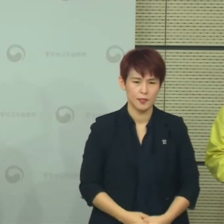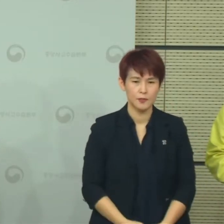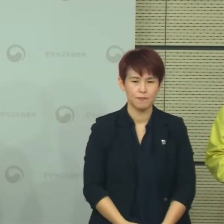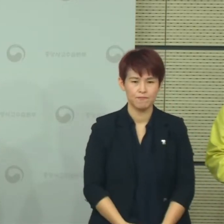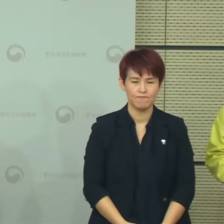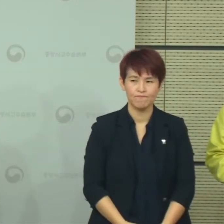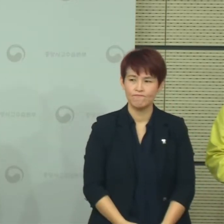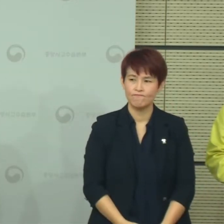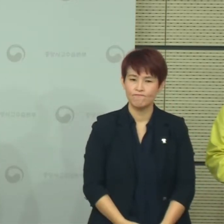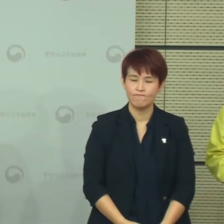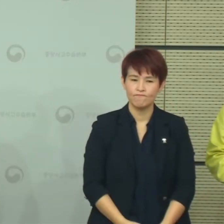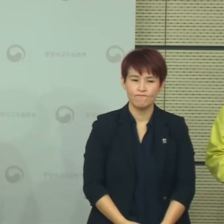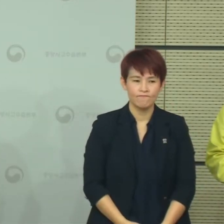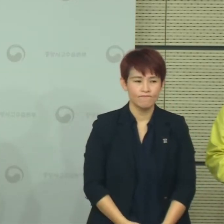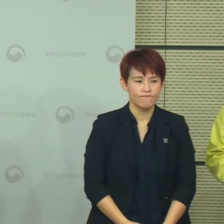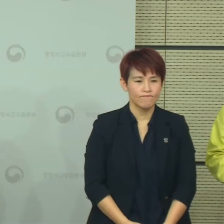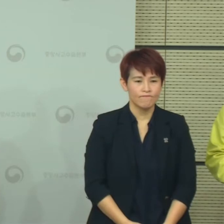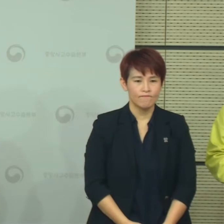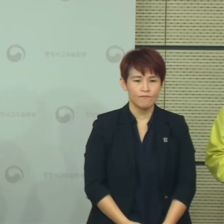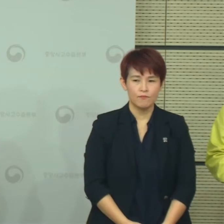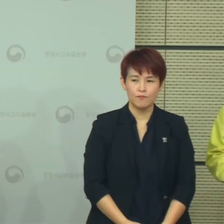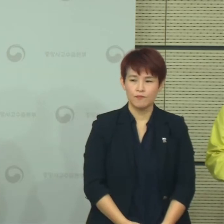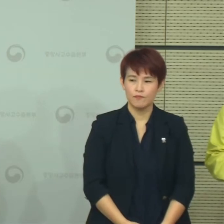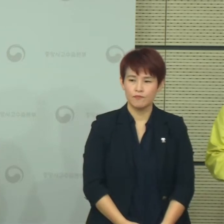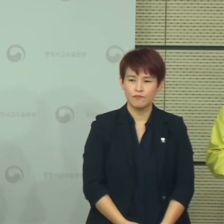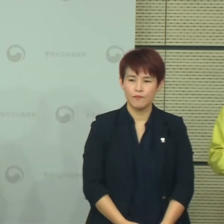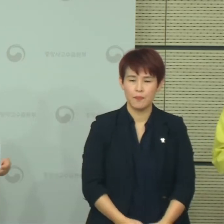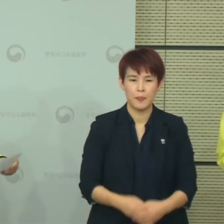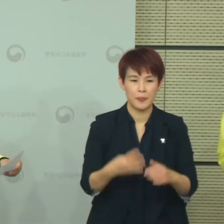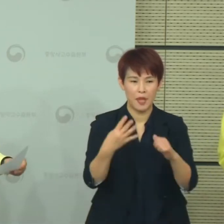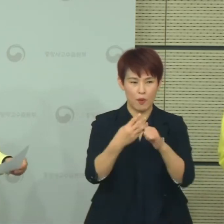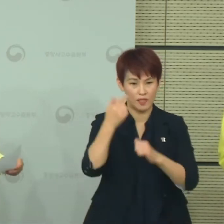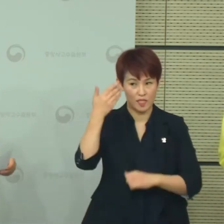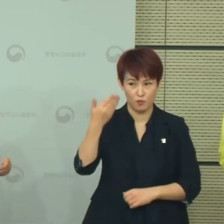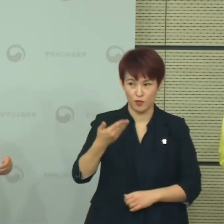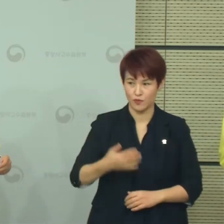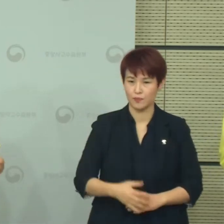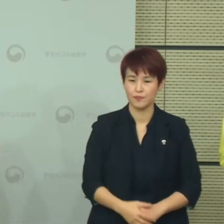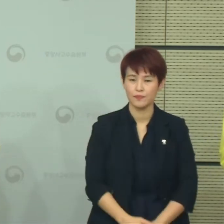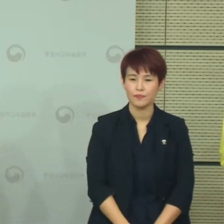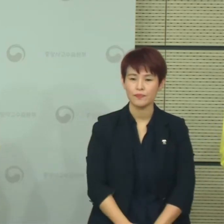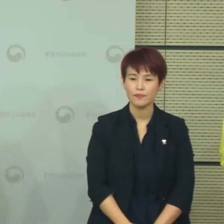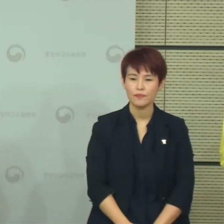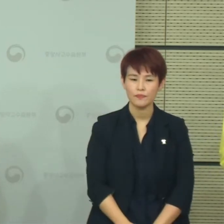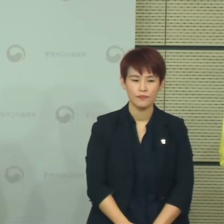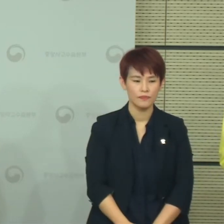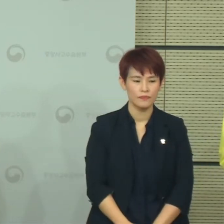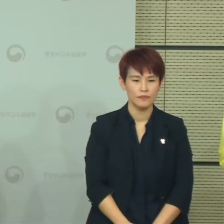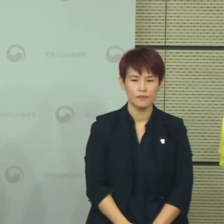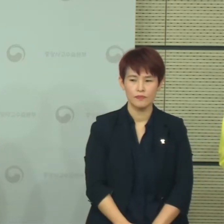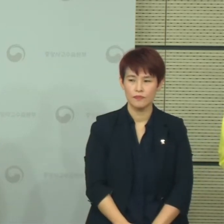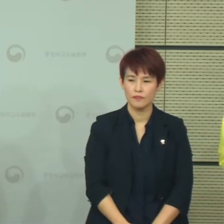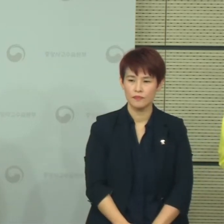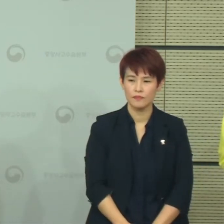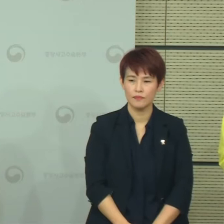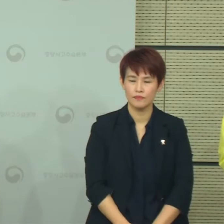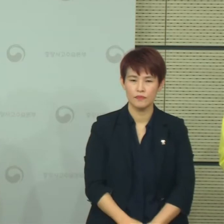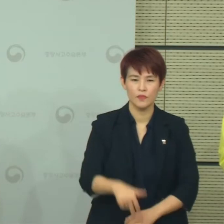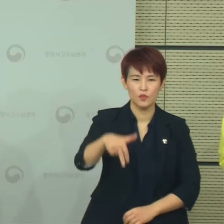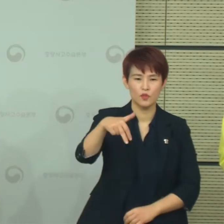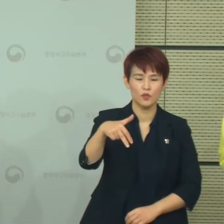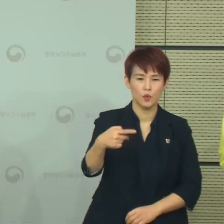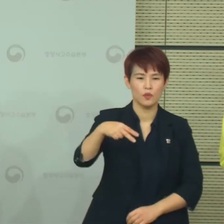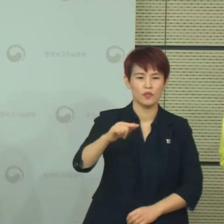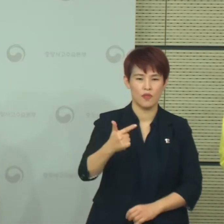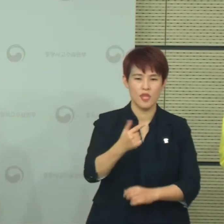시점이라고 생각합니다. 네, 세종에서 네 번째 질문 받겠습니다. 조선일보 기자님. 예, 조선일보